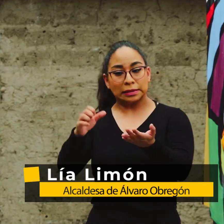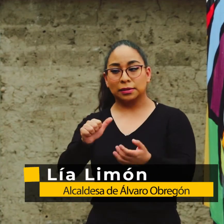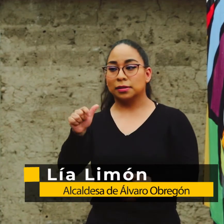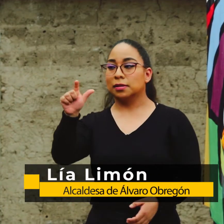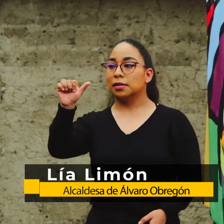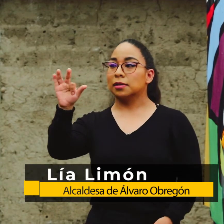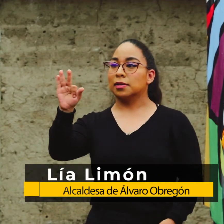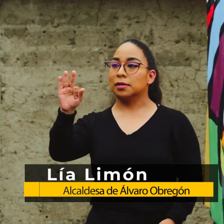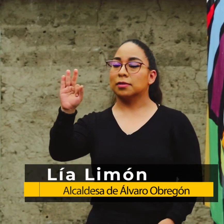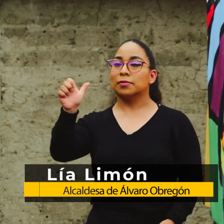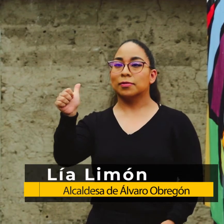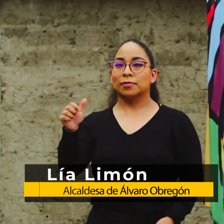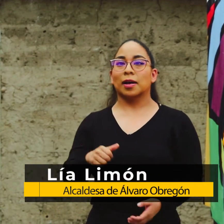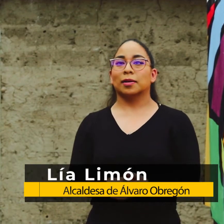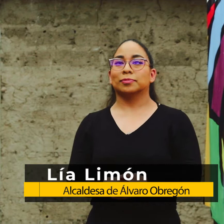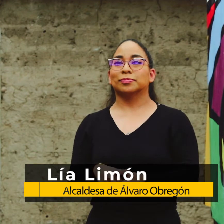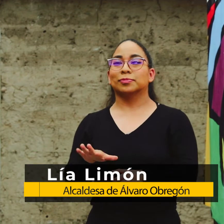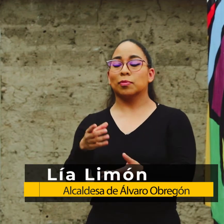Me hiciste el día.